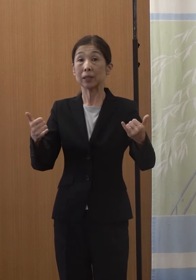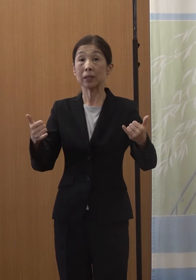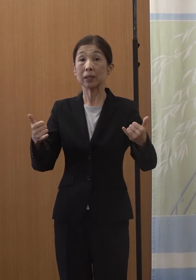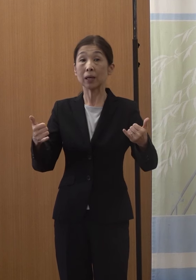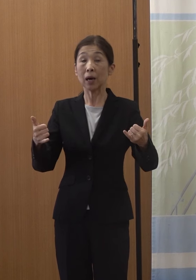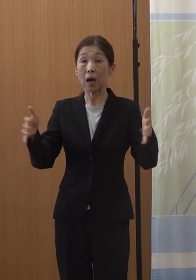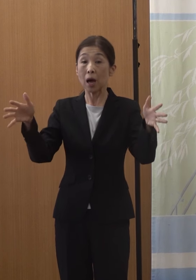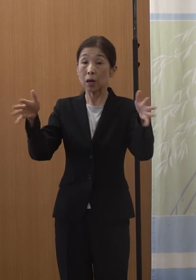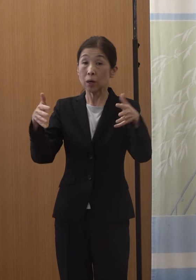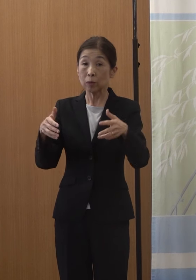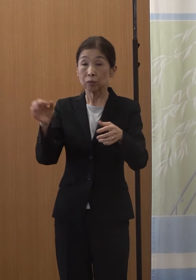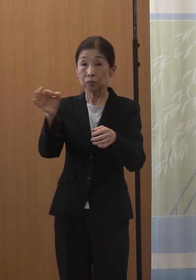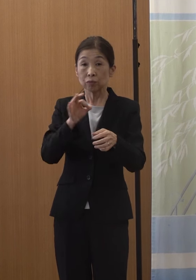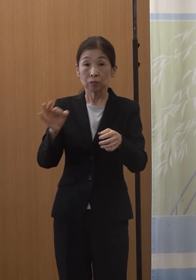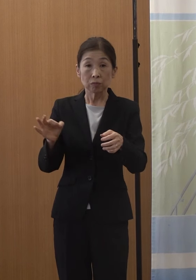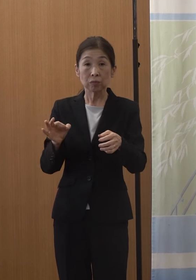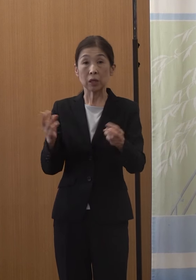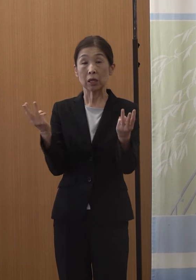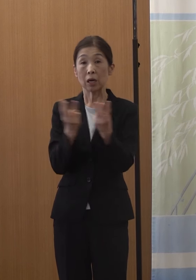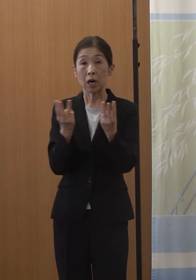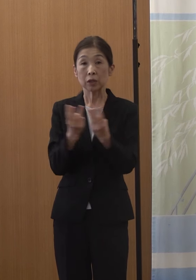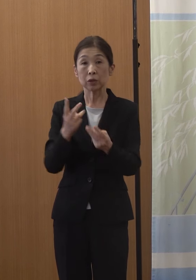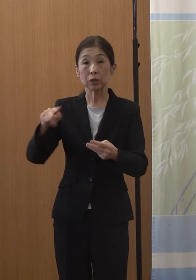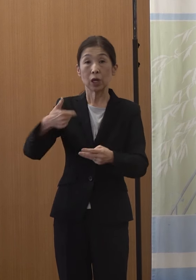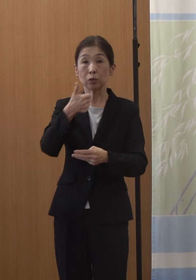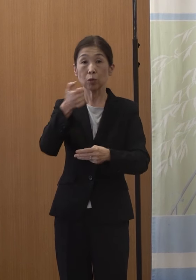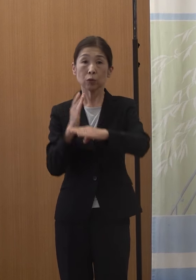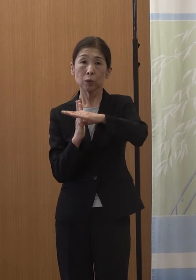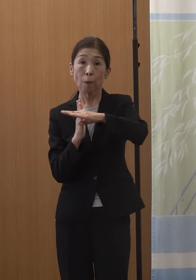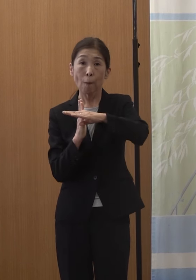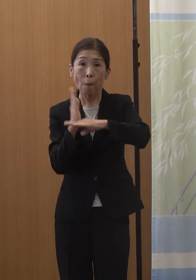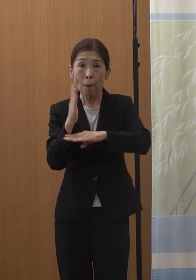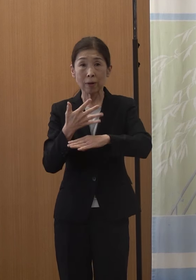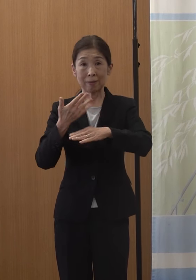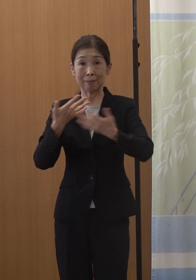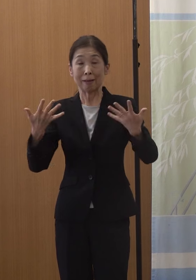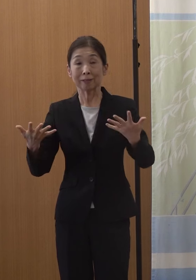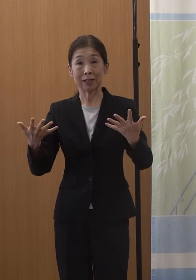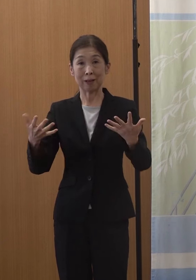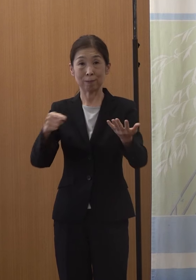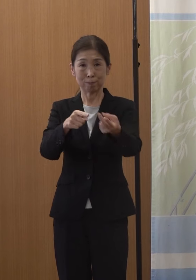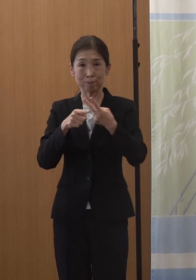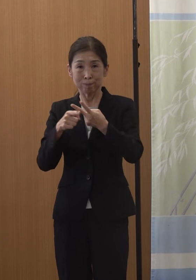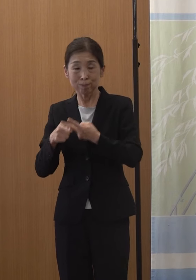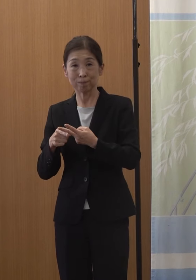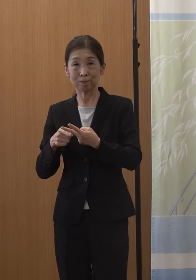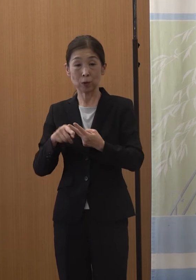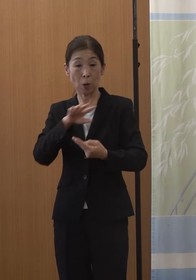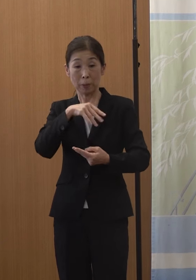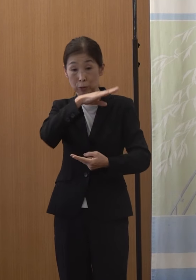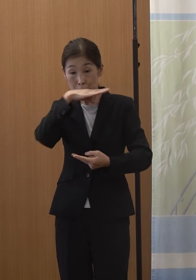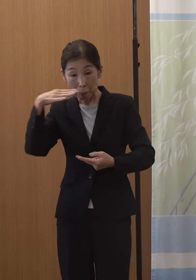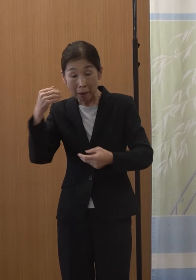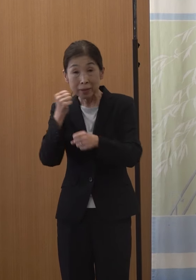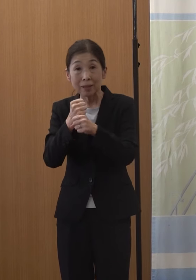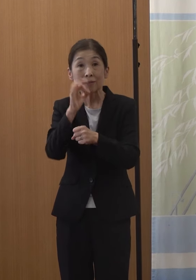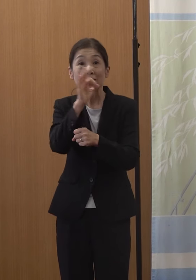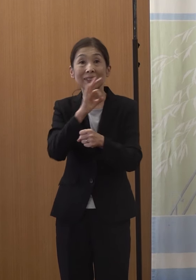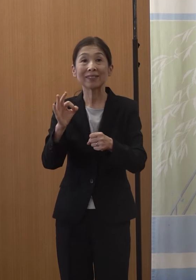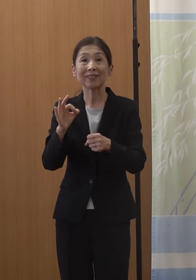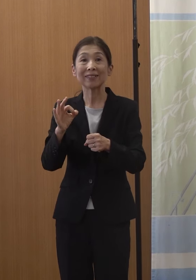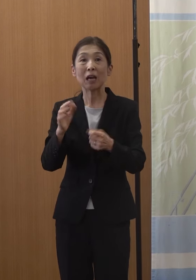る作品は毎年150点を超えており、いずれも力作であります。毎年